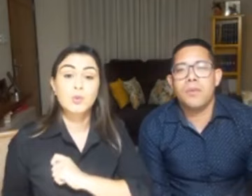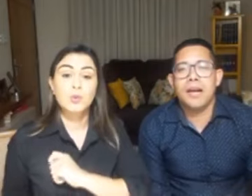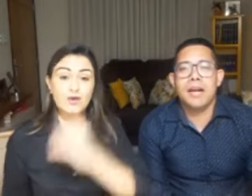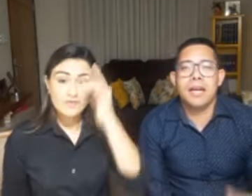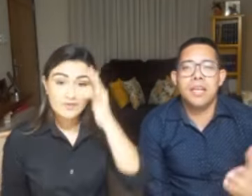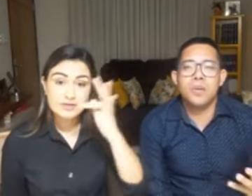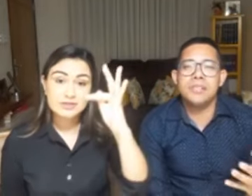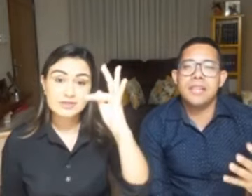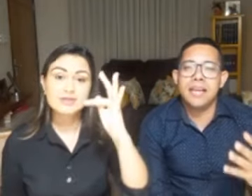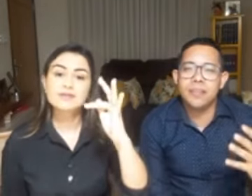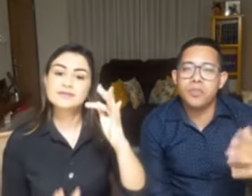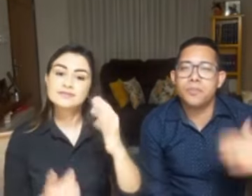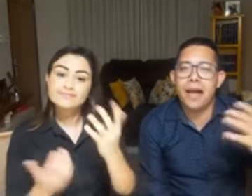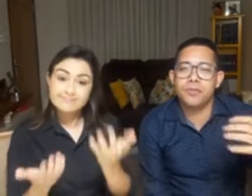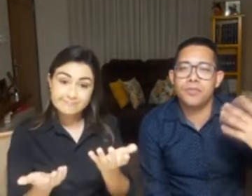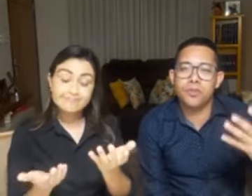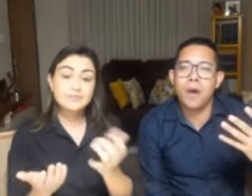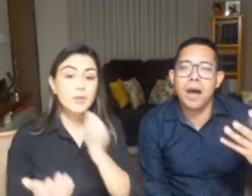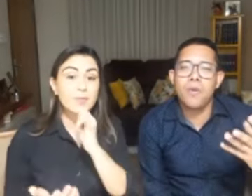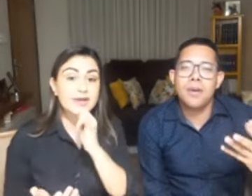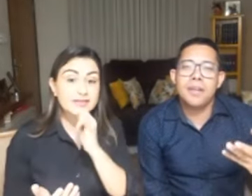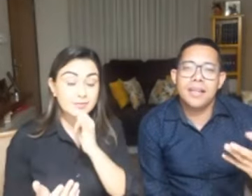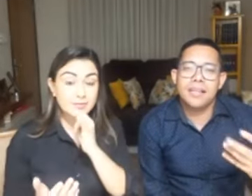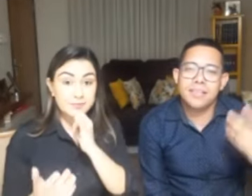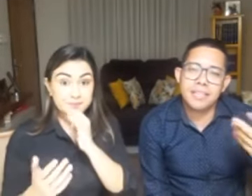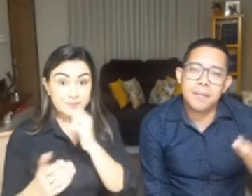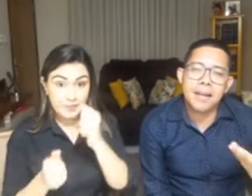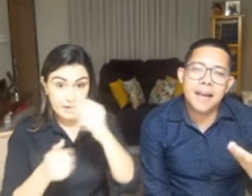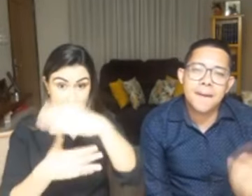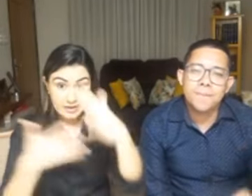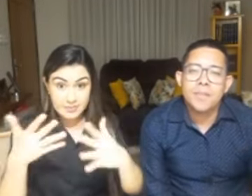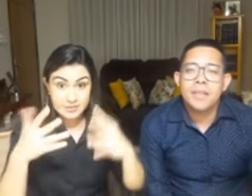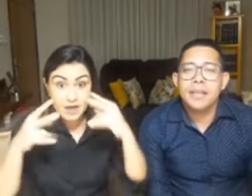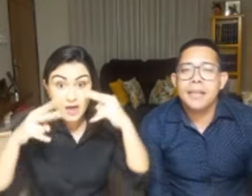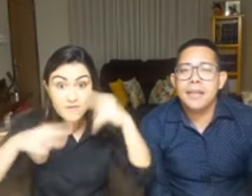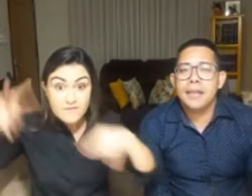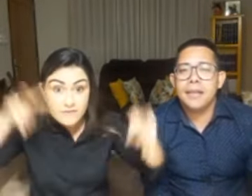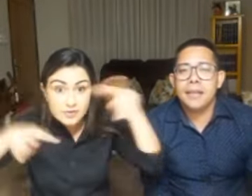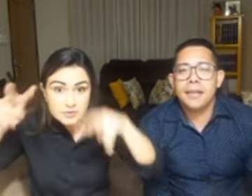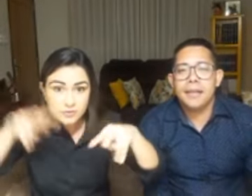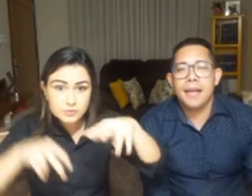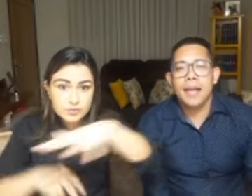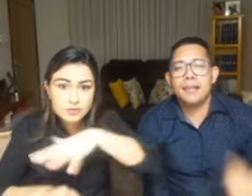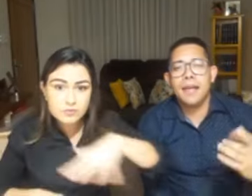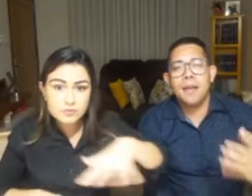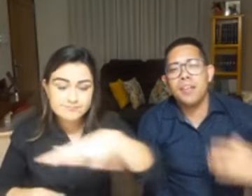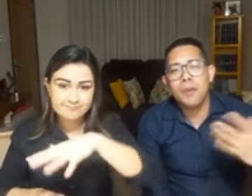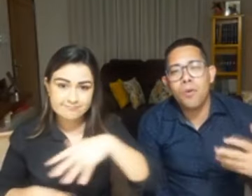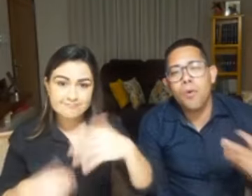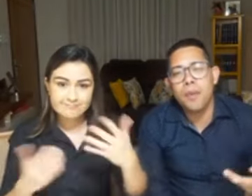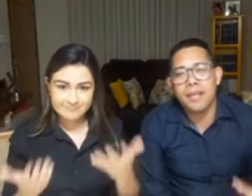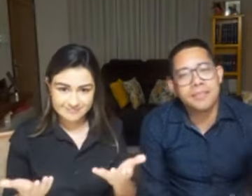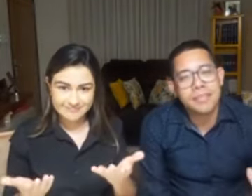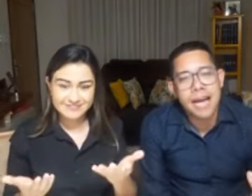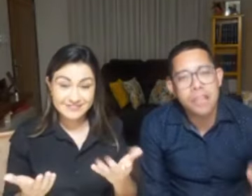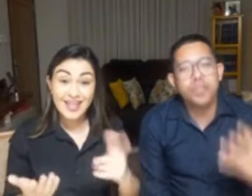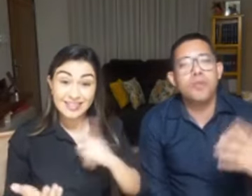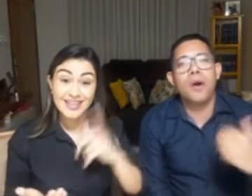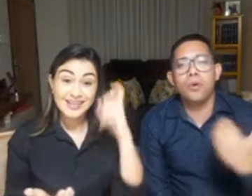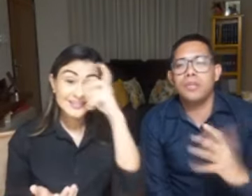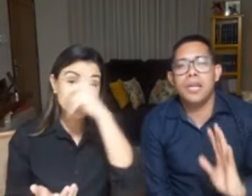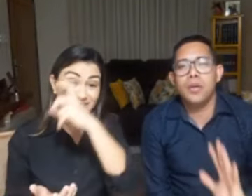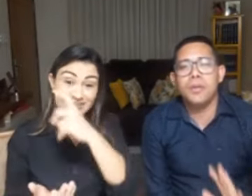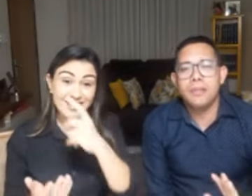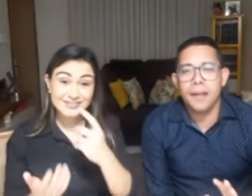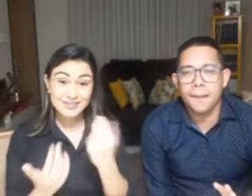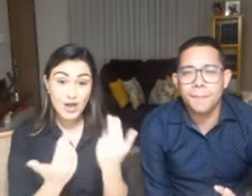Então, a língua de sinais é o espaço visual, né? Você vai trabalhar, e ela tem a mesma complexidade que uma